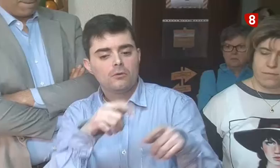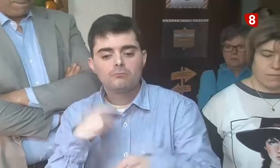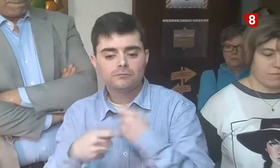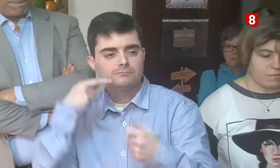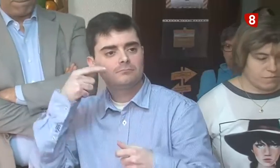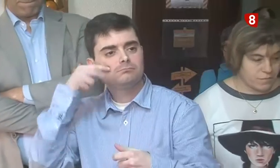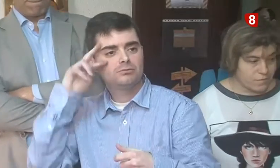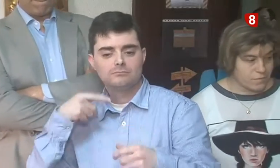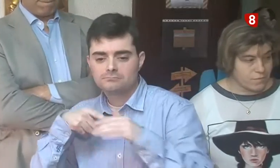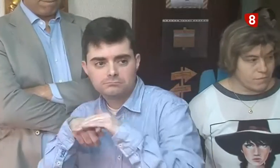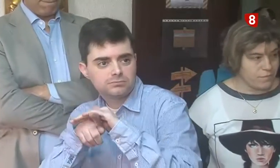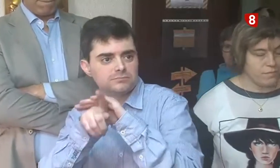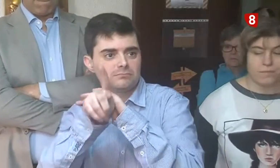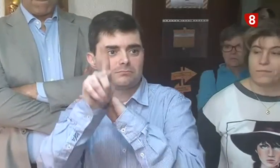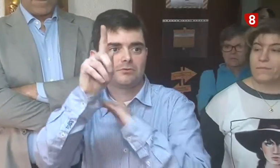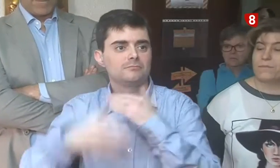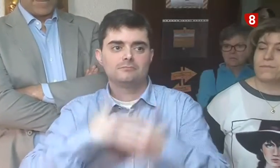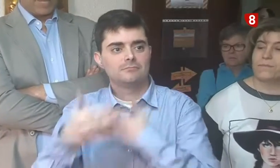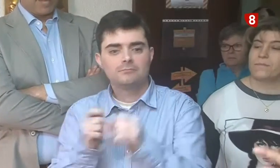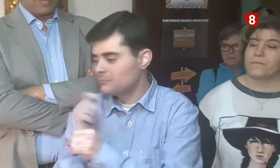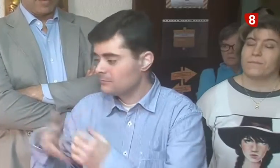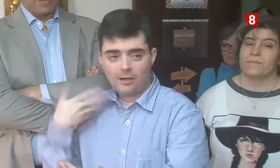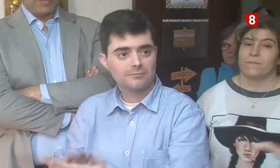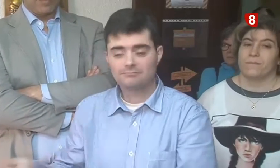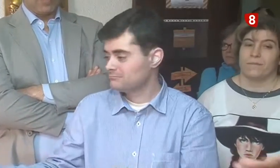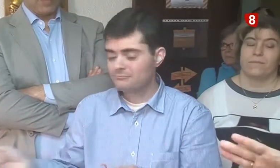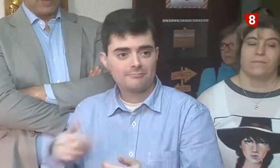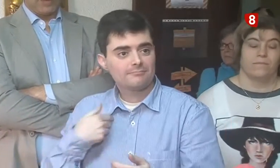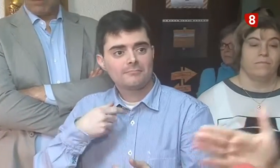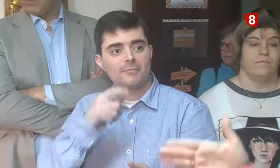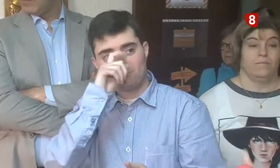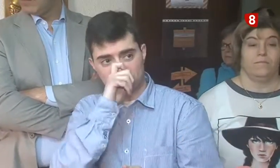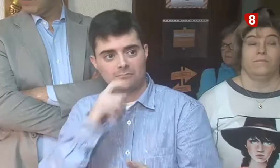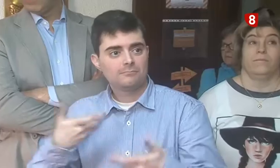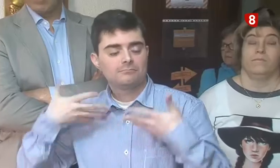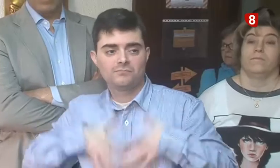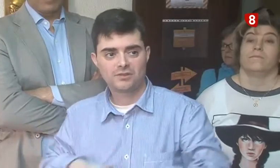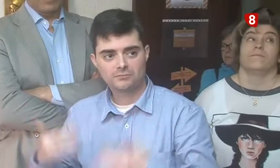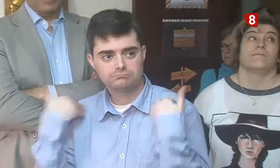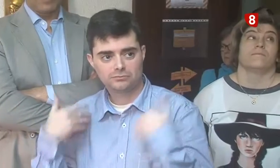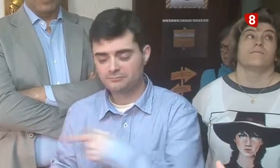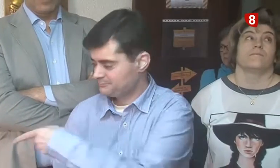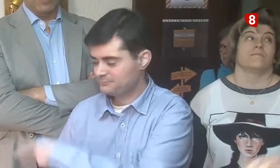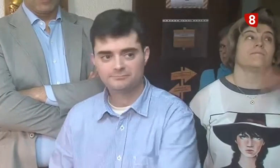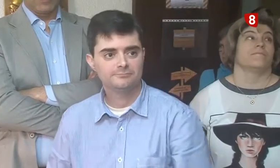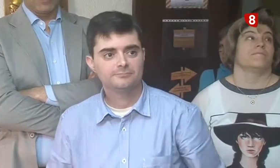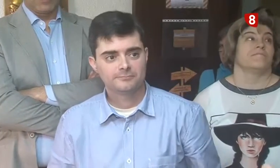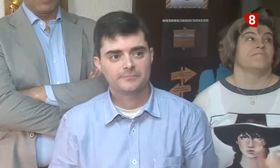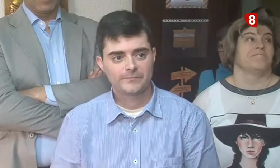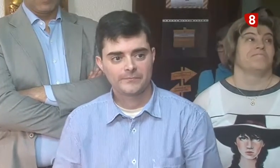fueron aprendiendo poco a poco. Él fue cogiendo experiencia y ha ido practicando para cada vez irlo haciendo mejor. Ya